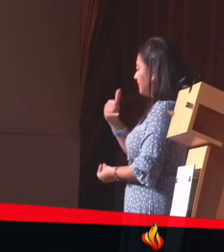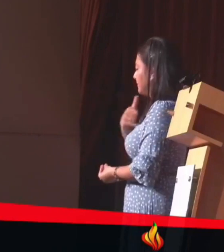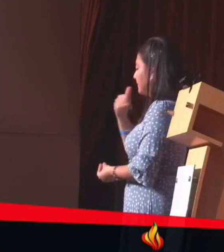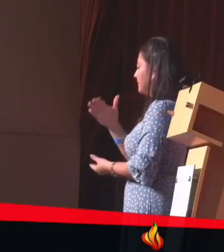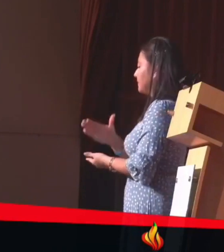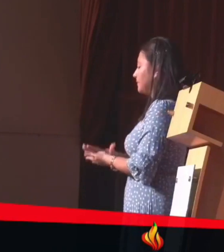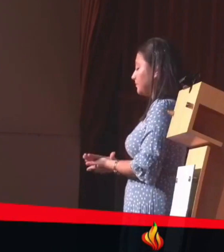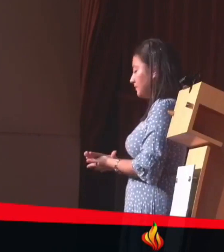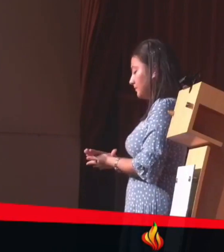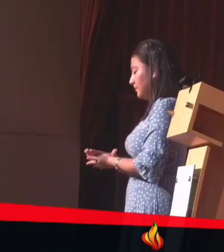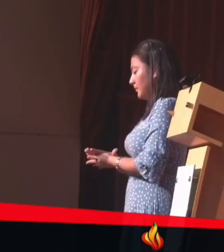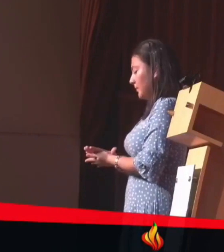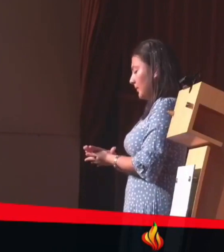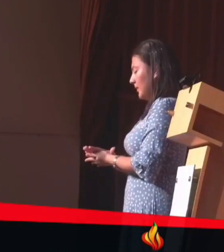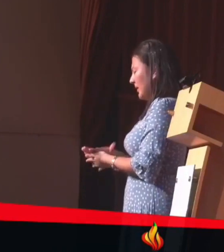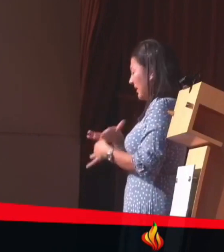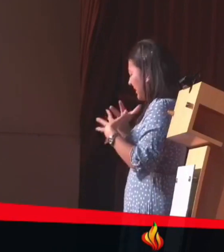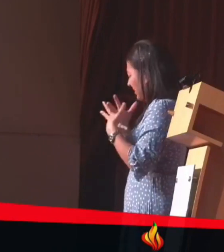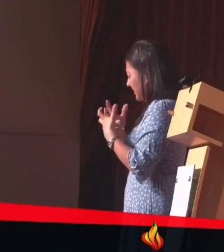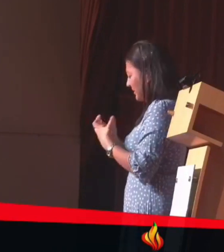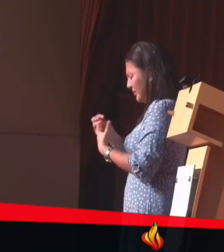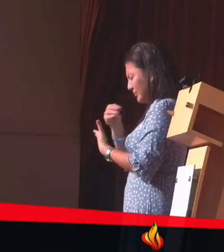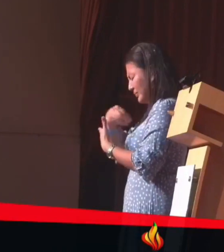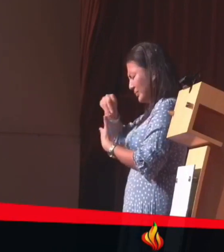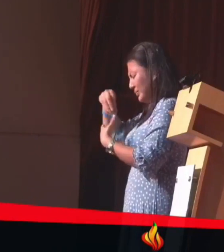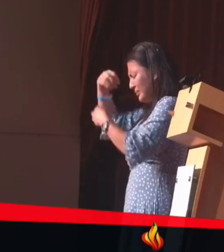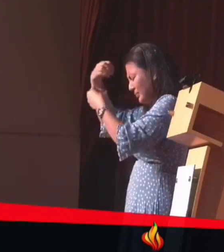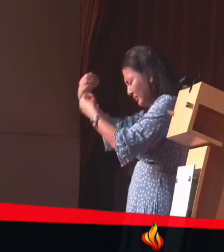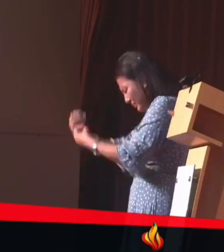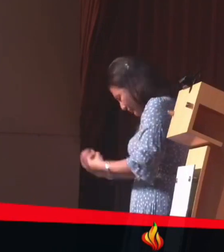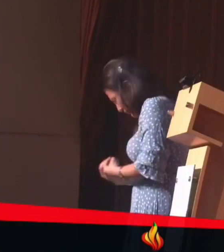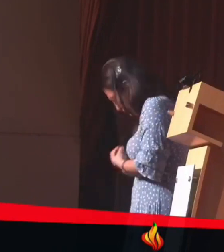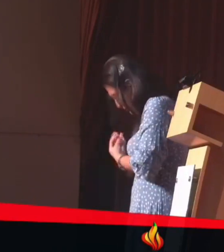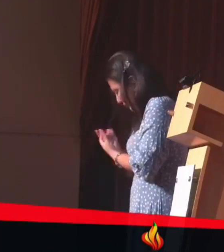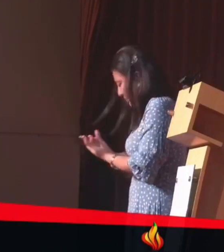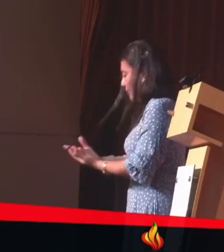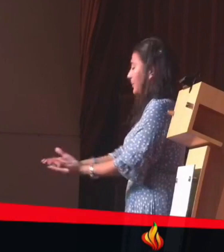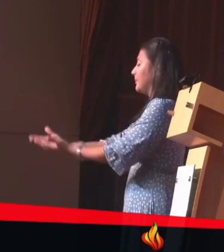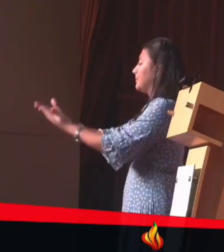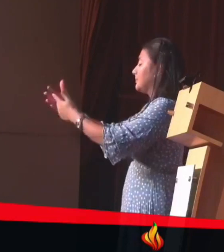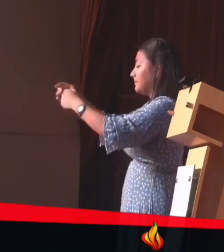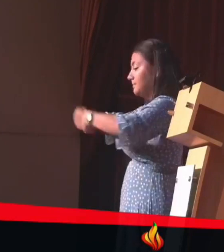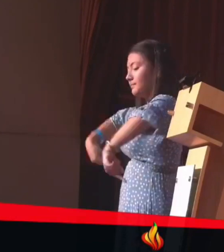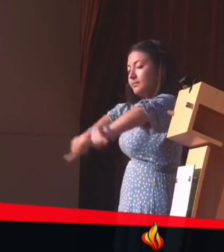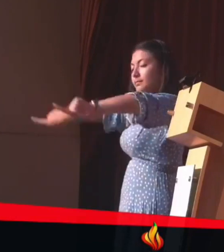Quiero en esta noche derramar mi alma, en esta tarde derramar mi alma aquí y